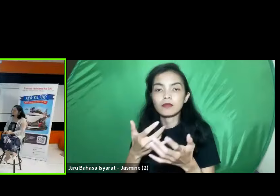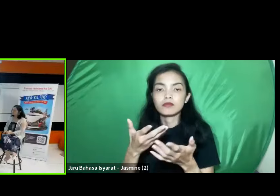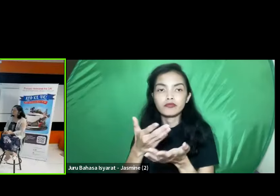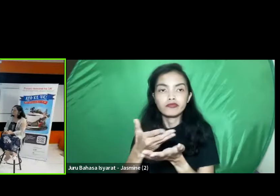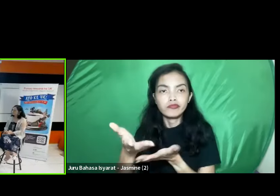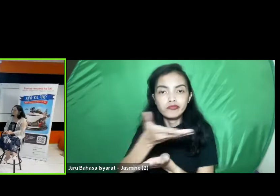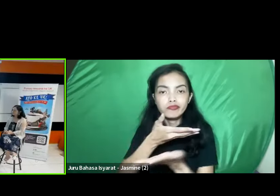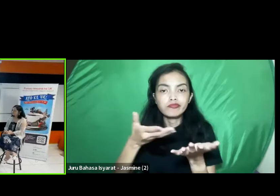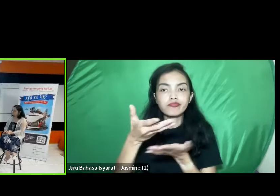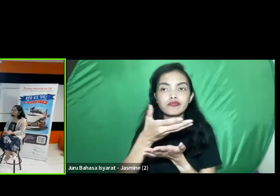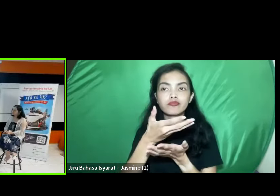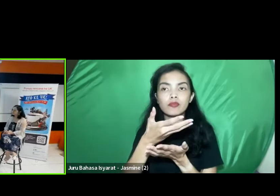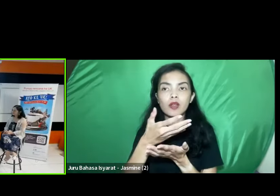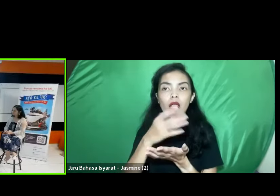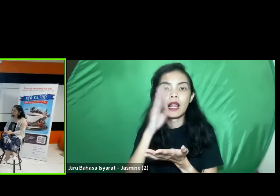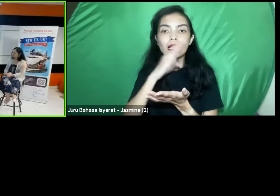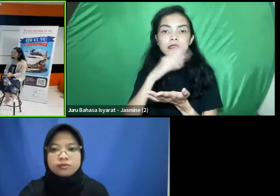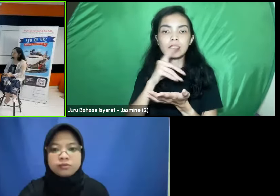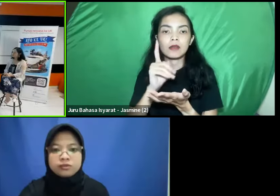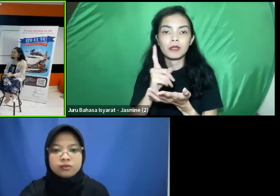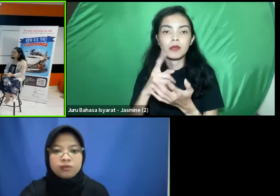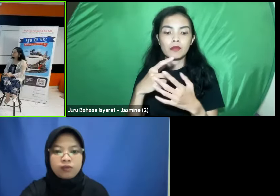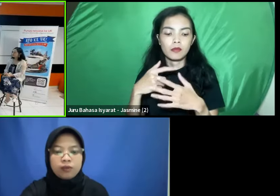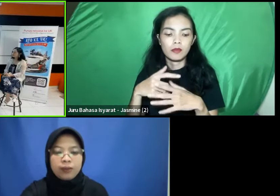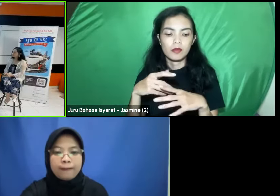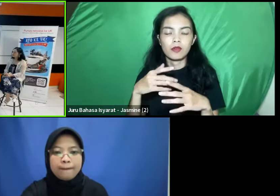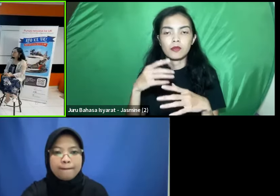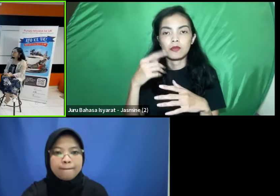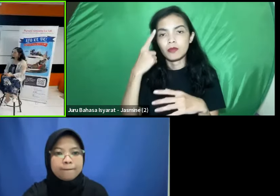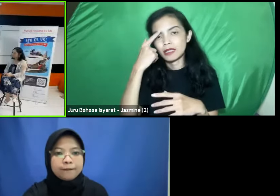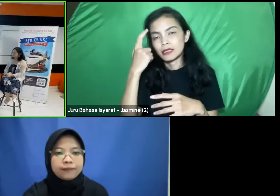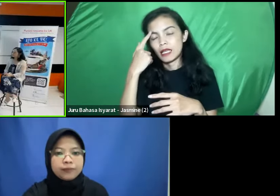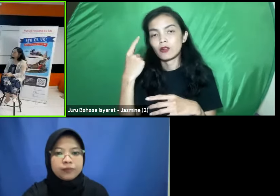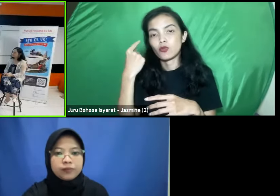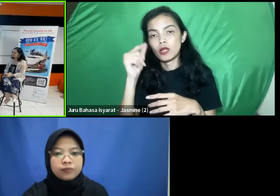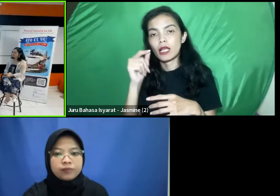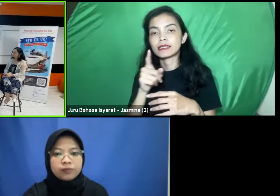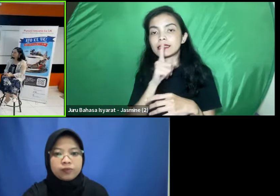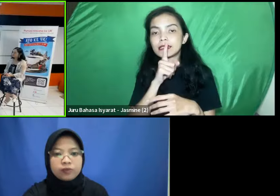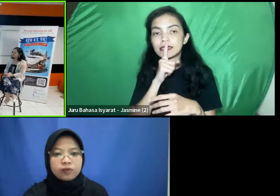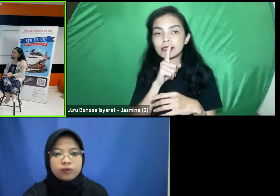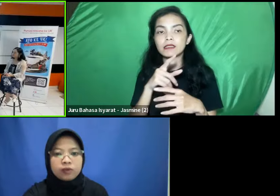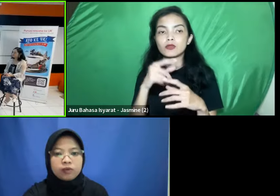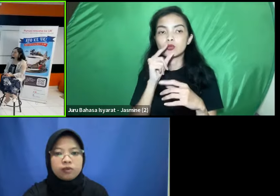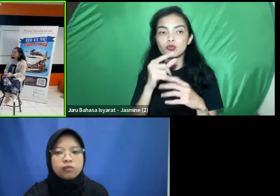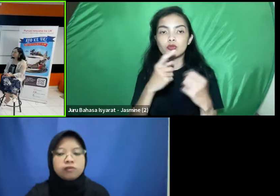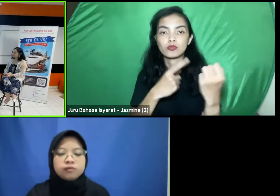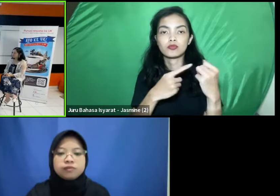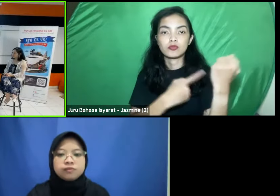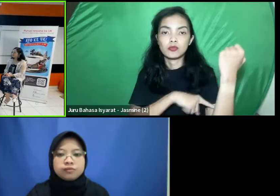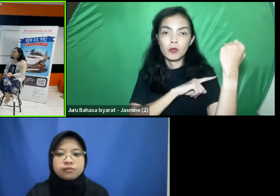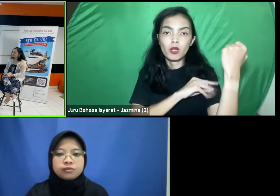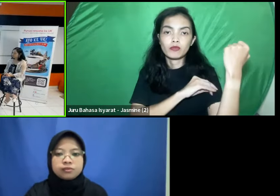yang the reason you think you need to study in the UK to get theification